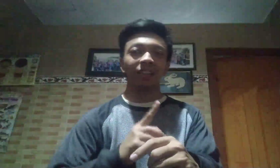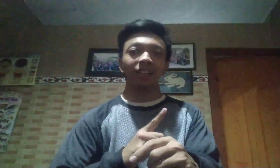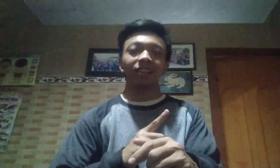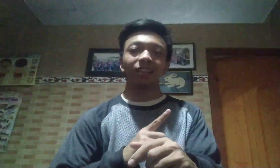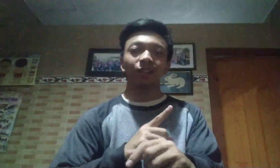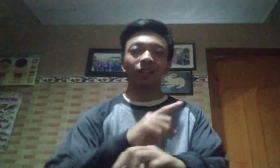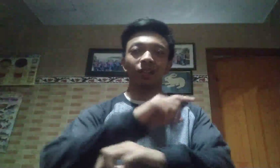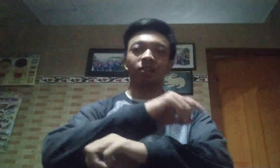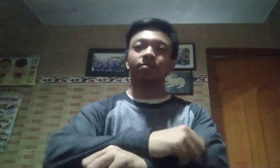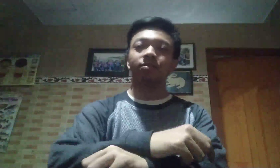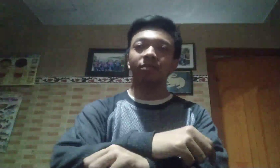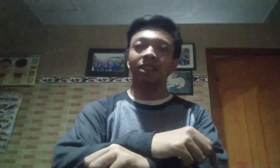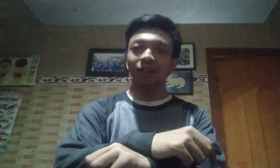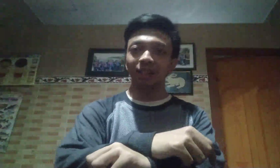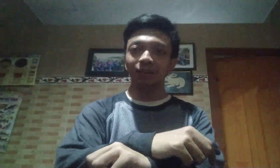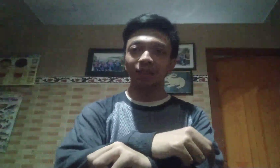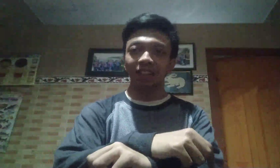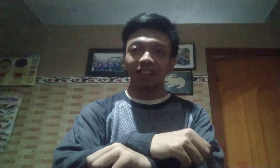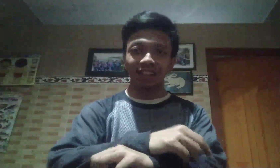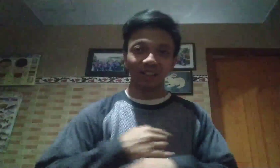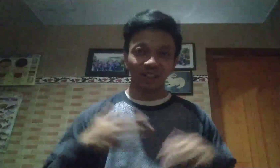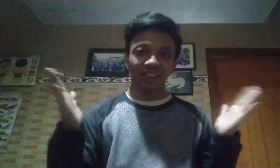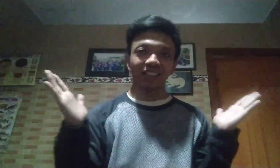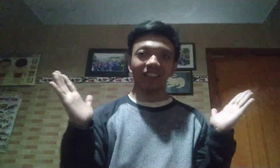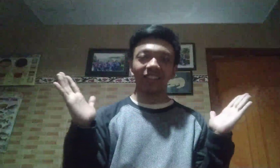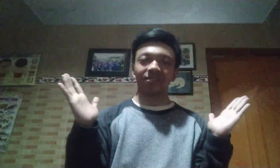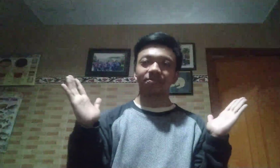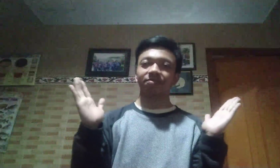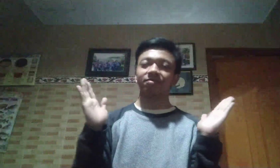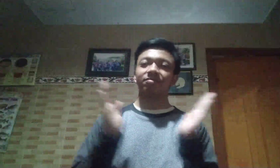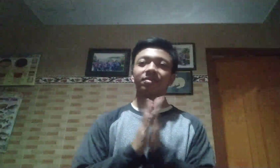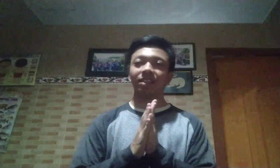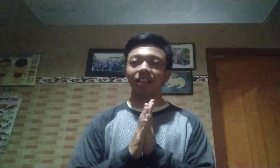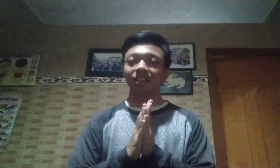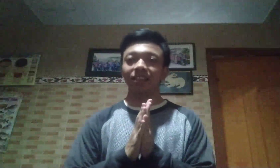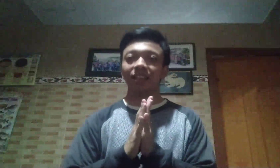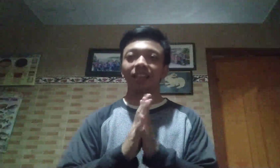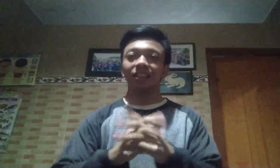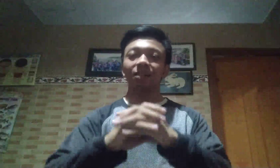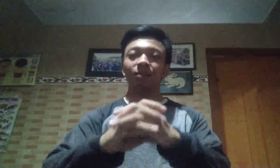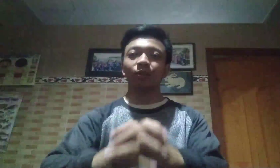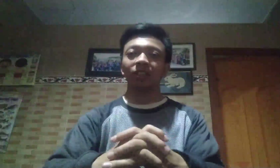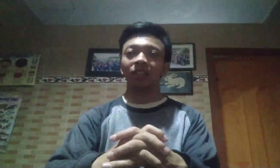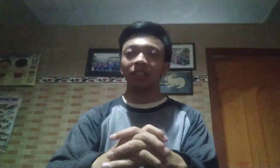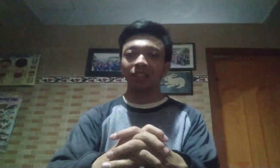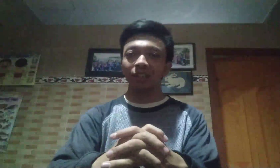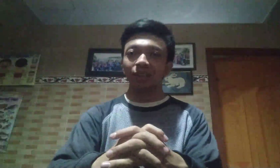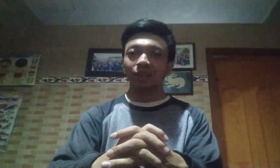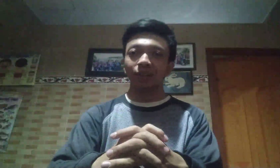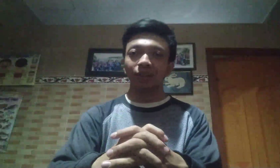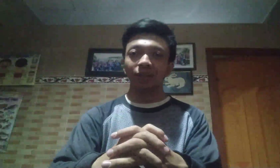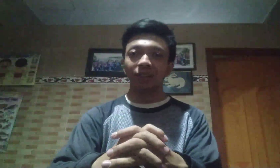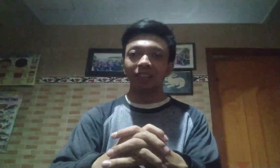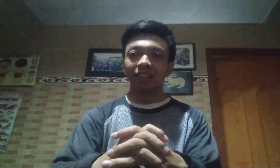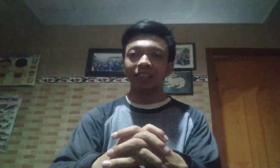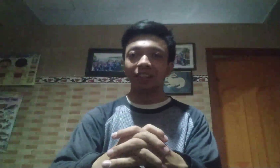Sidoarjo, Jawa Timur, Indonesia Sekarang saya berkuliah di Universitas Negeri